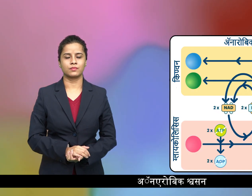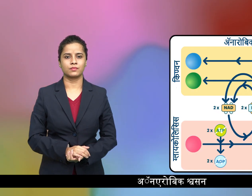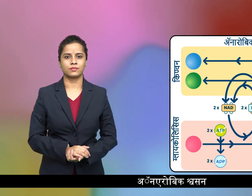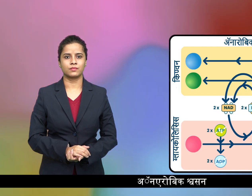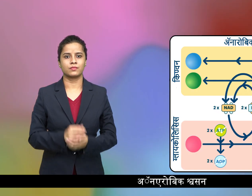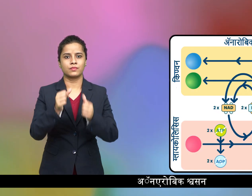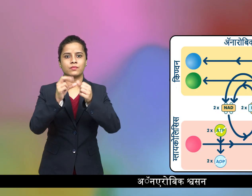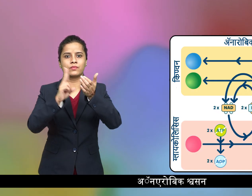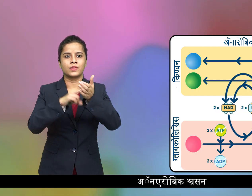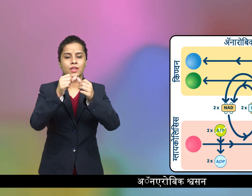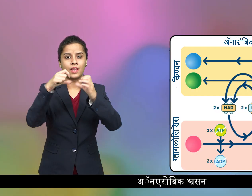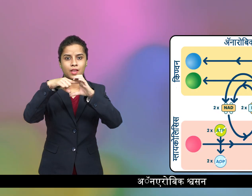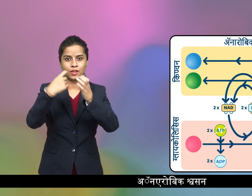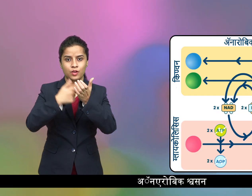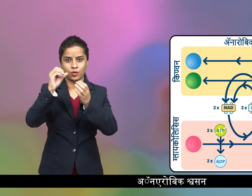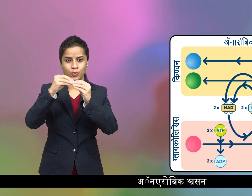ॲनारोबिक श्वसन,